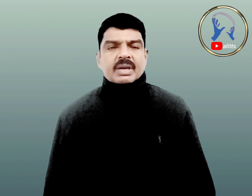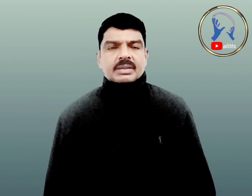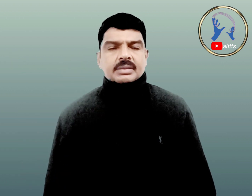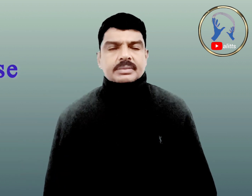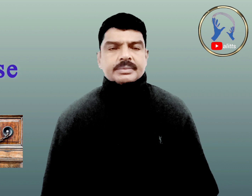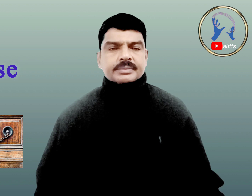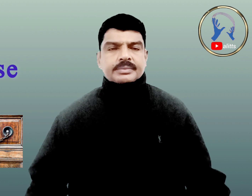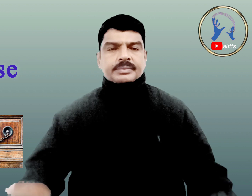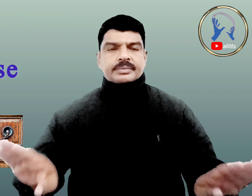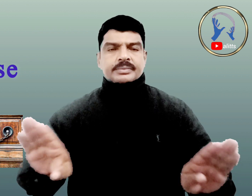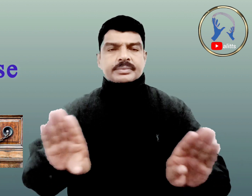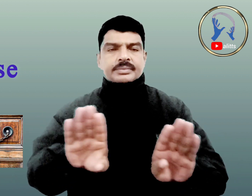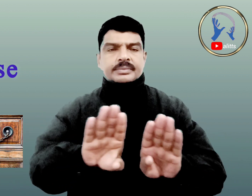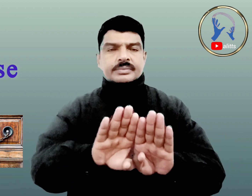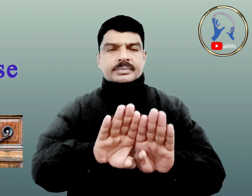बंद,